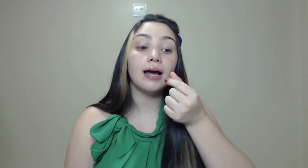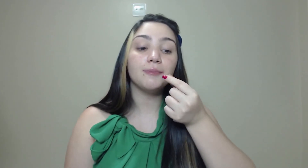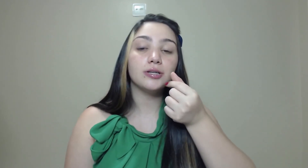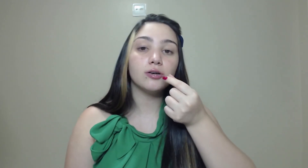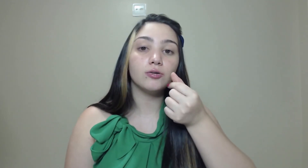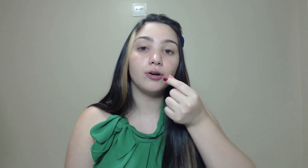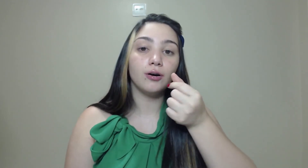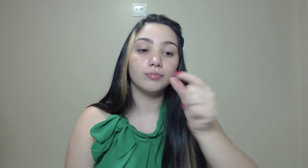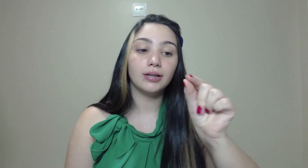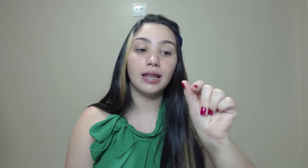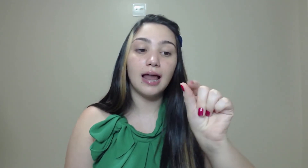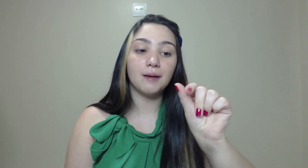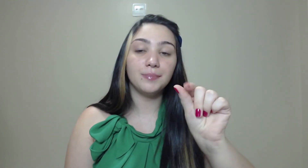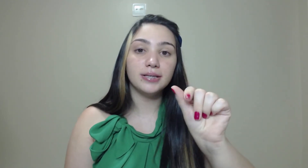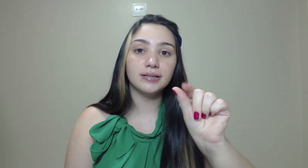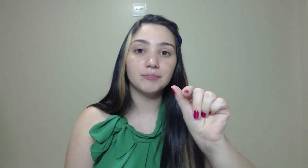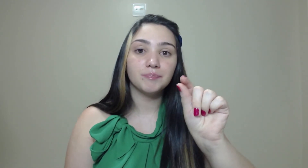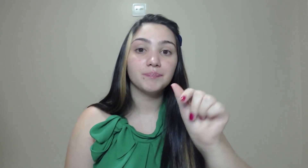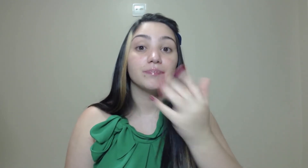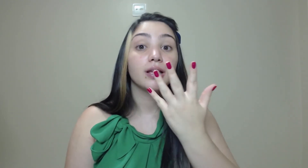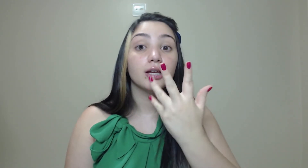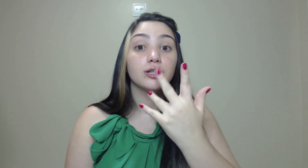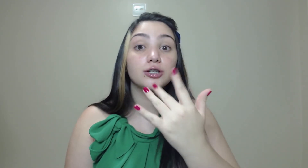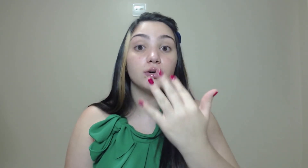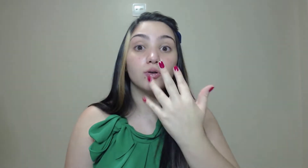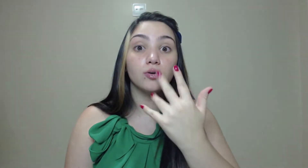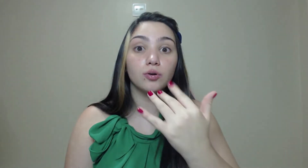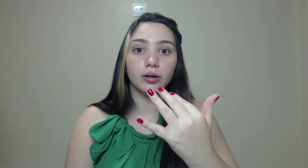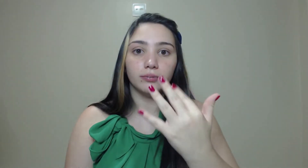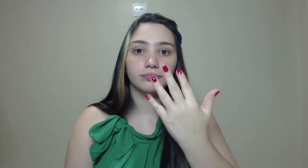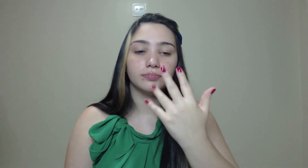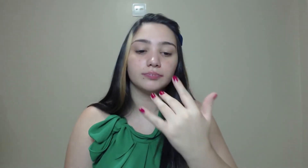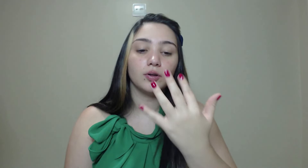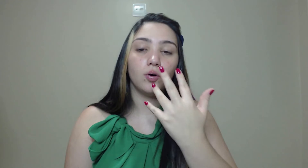de cor, ó. Lápis de cor. Cor.